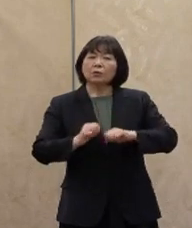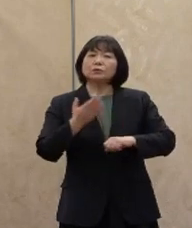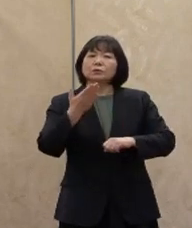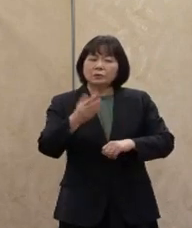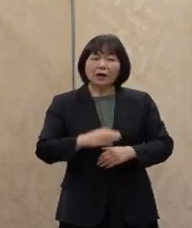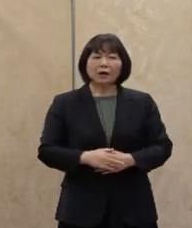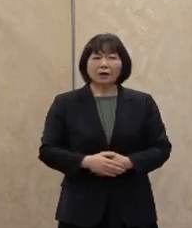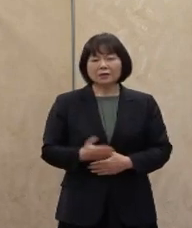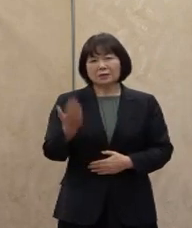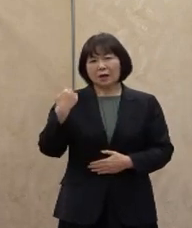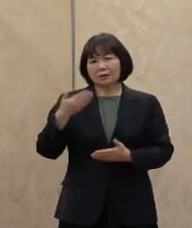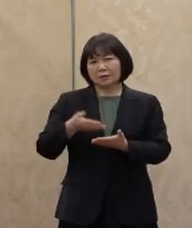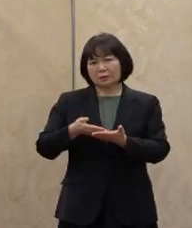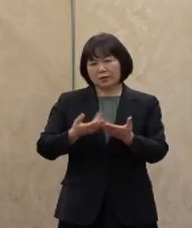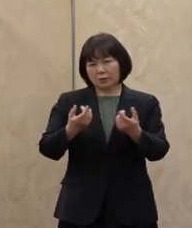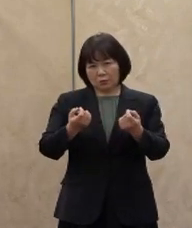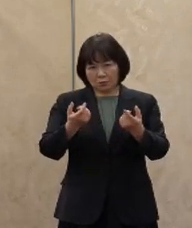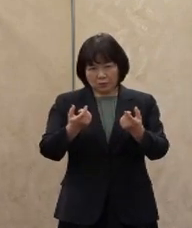や、さっき言った通り、